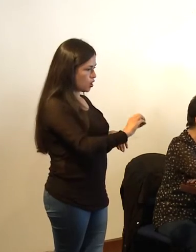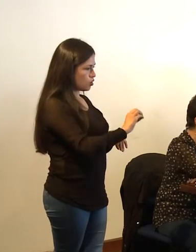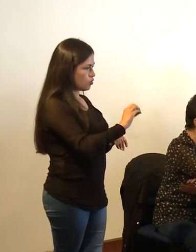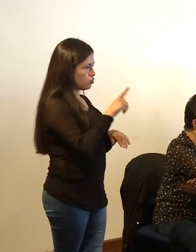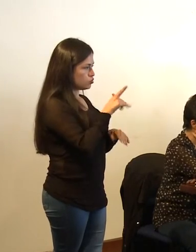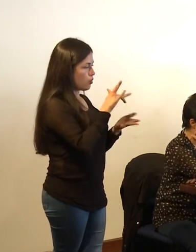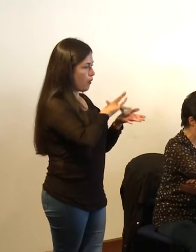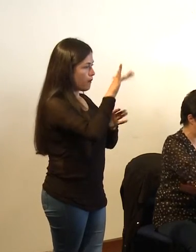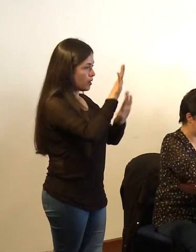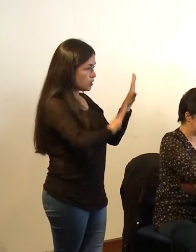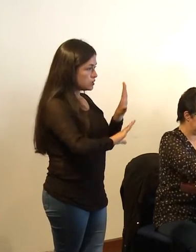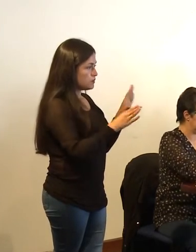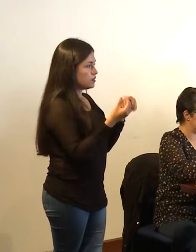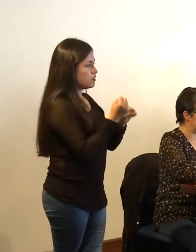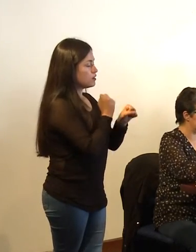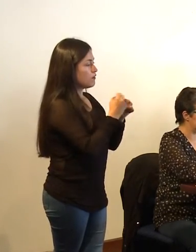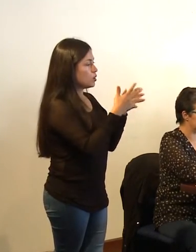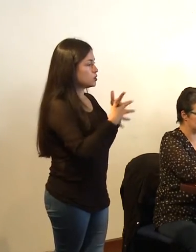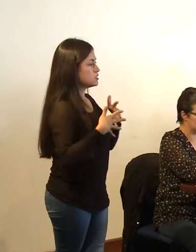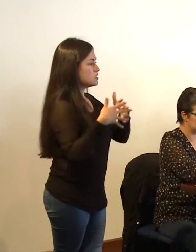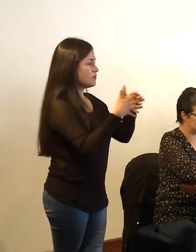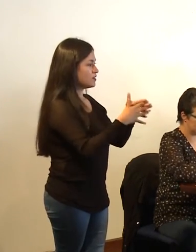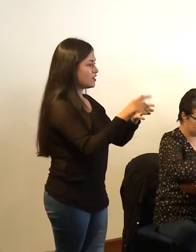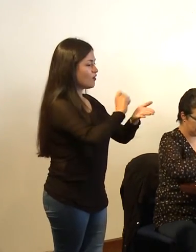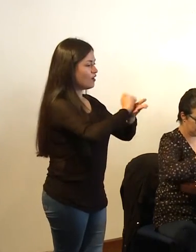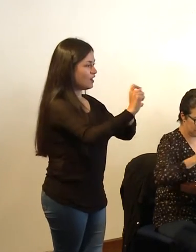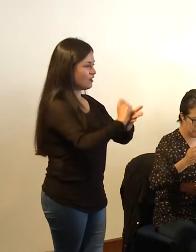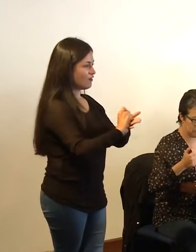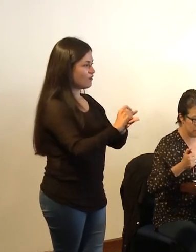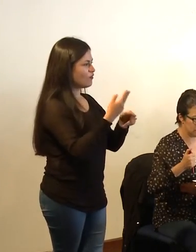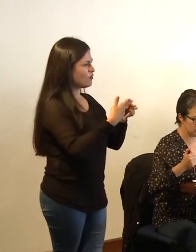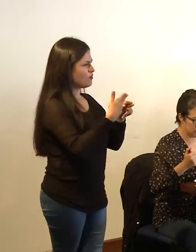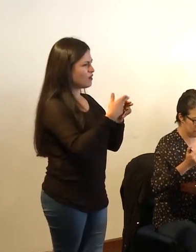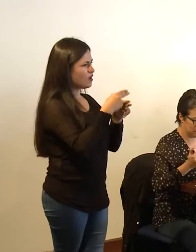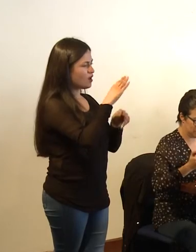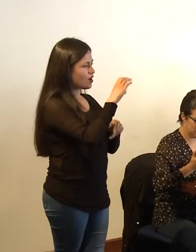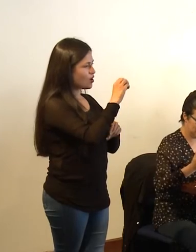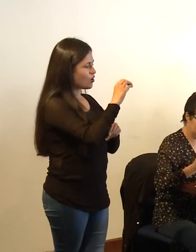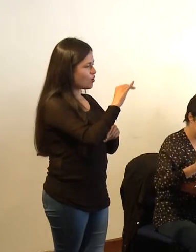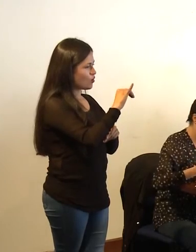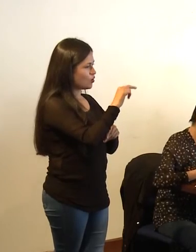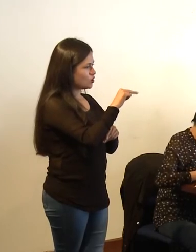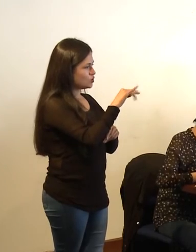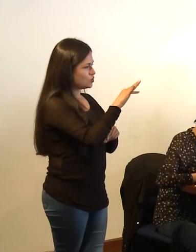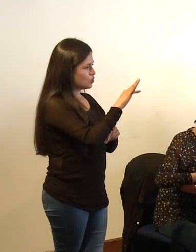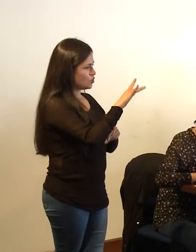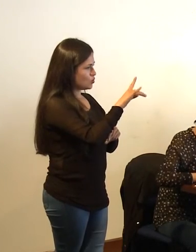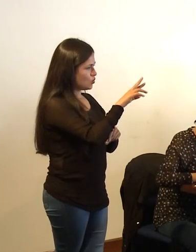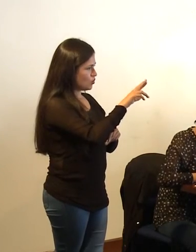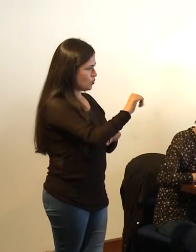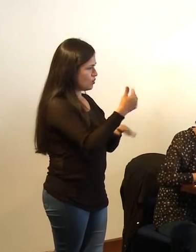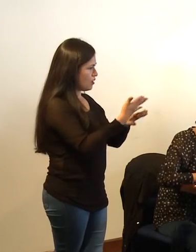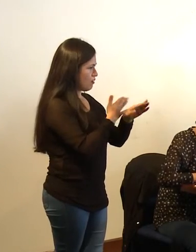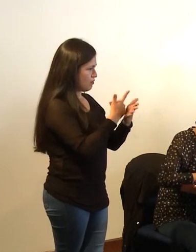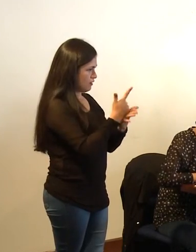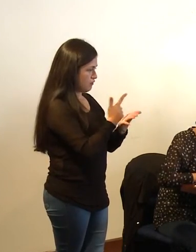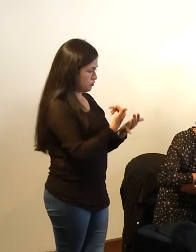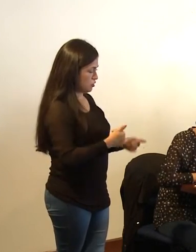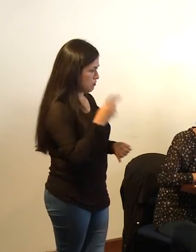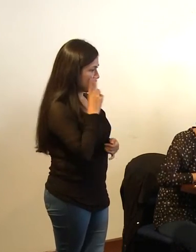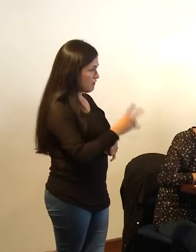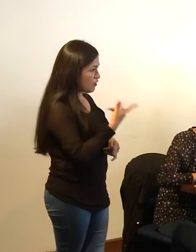participativamente, pero de una manera sistemática, su libro de análisis de coyuntura. Hoy veo que nosotros no lo estamos